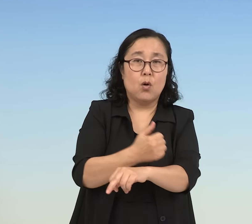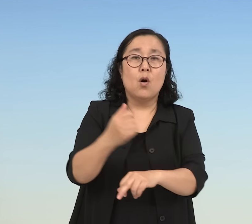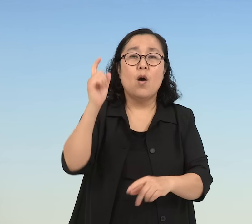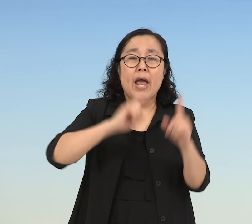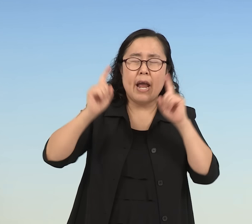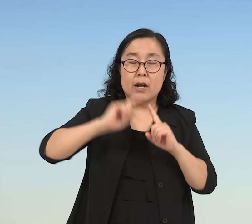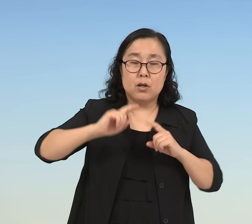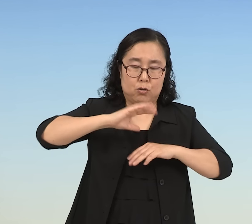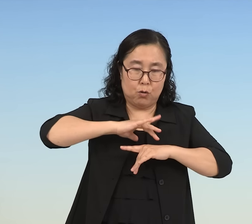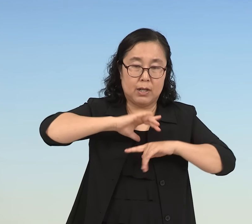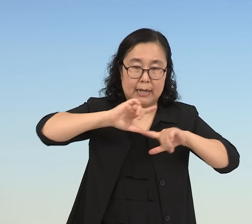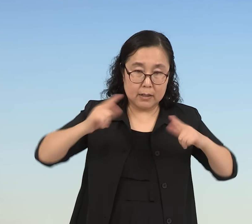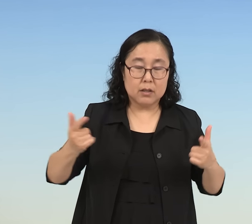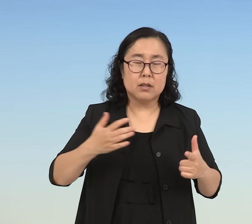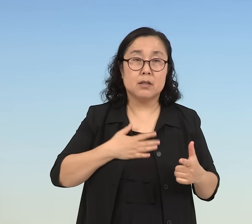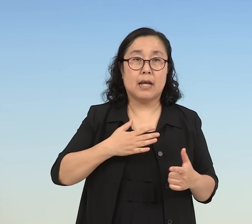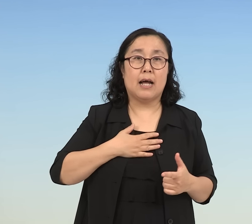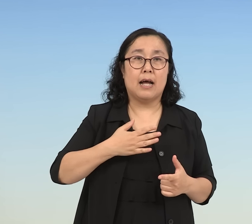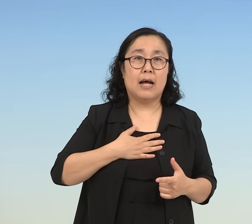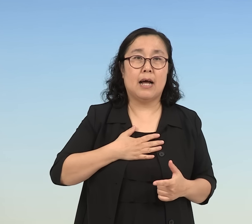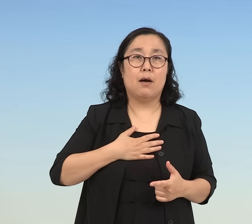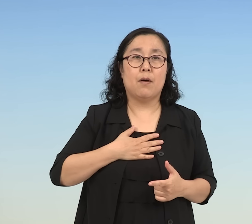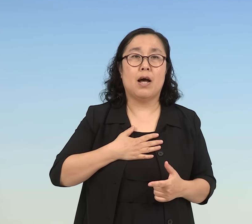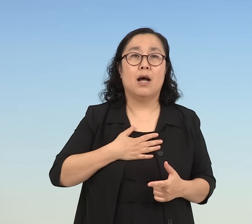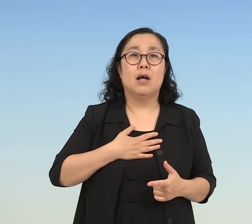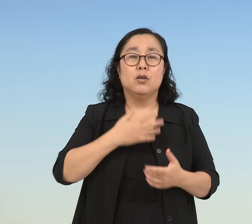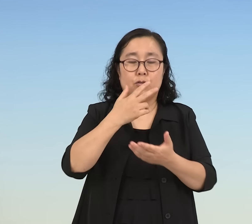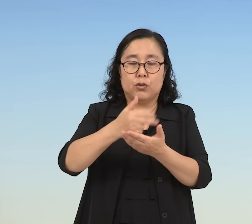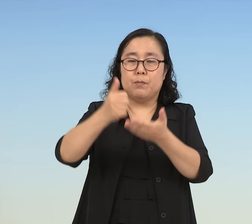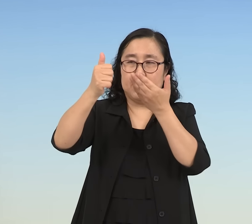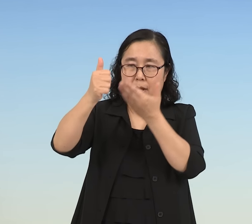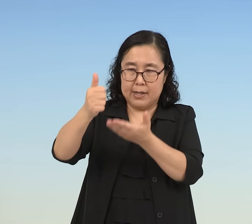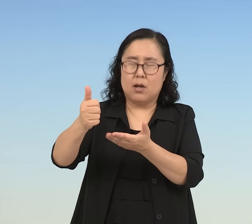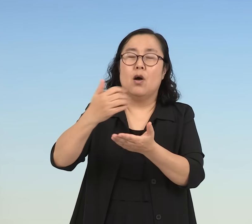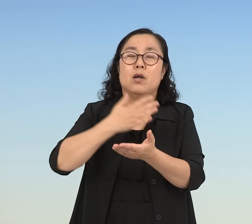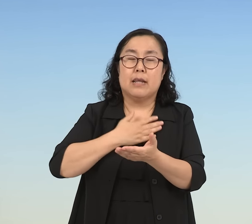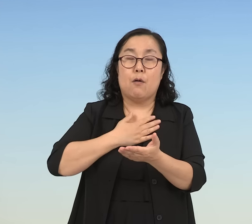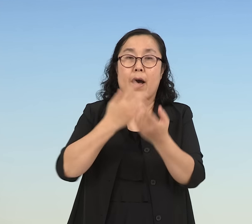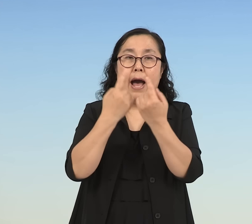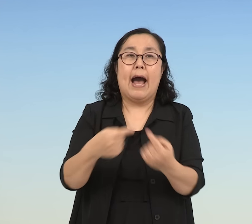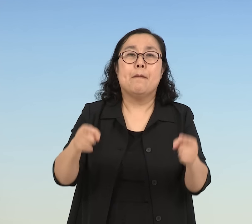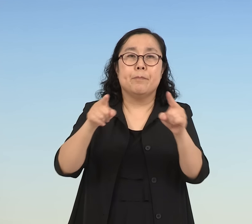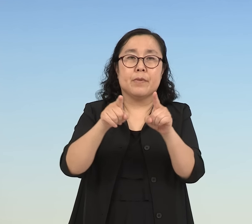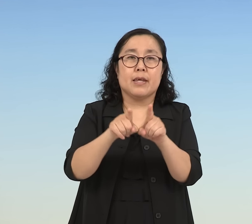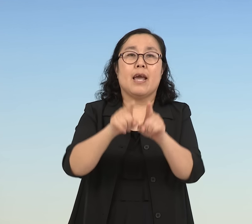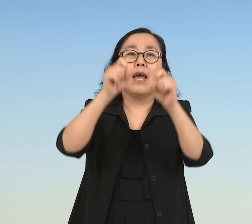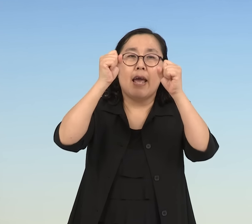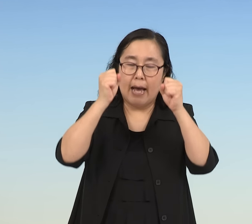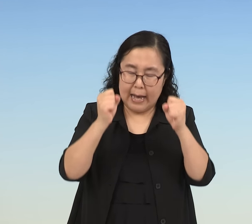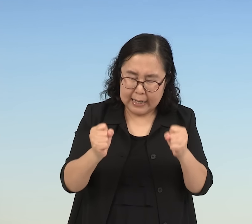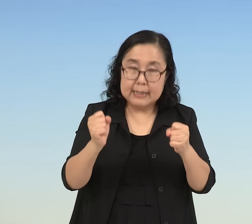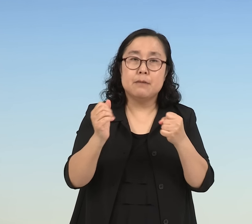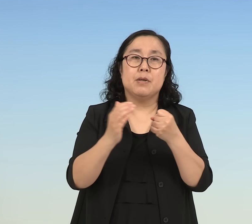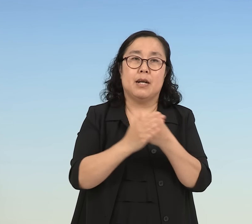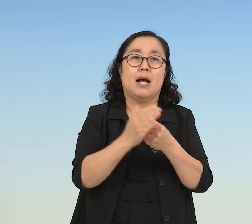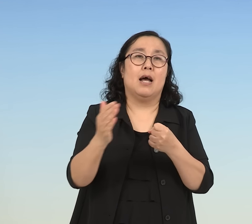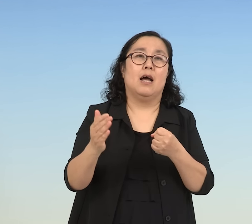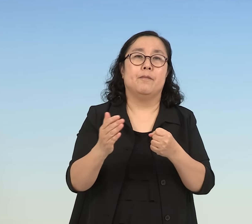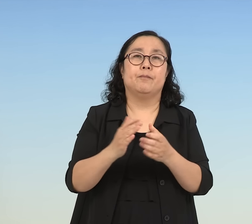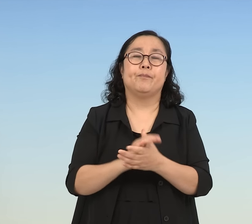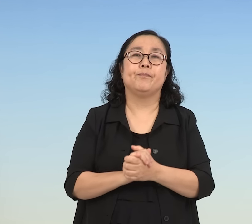내가 강력한 파워를 가졌기 때문이다가 아니에요. 내가 사망의 음침한 골짜기로 다닐지라도 해를 두려워하지